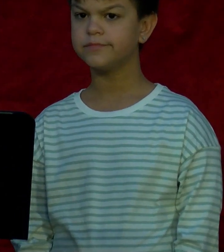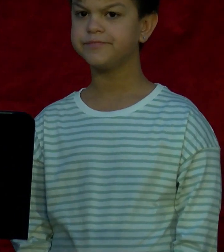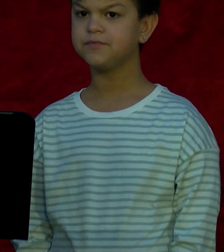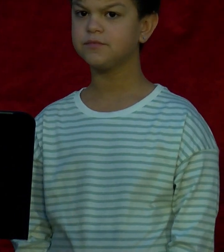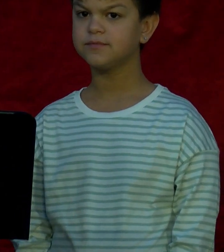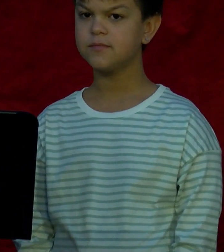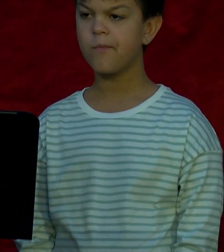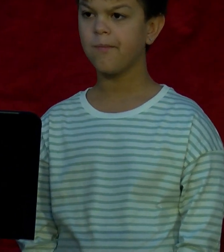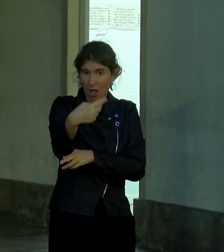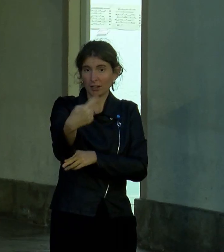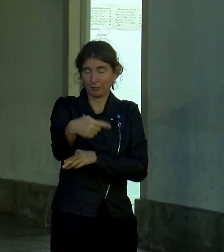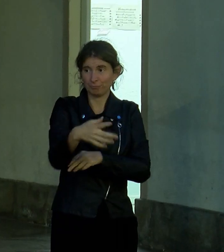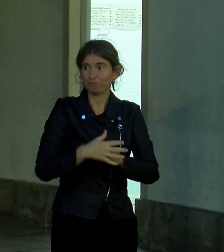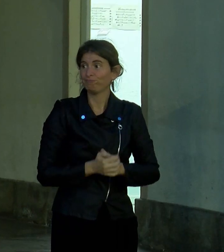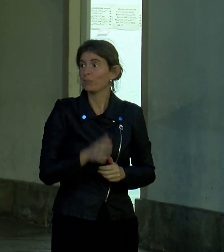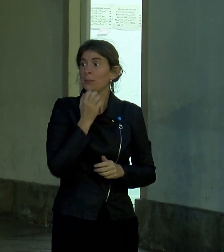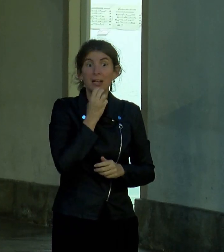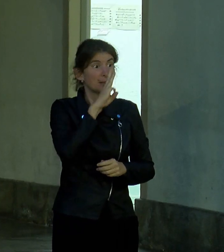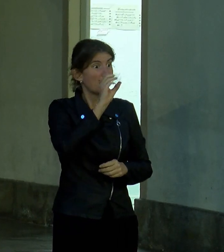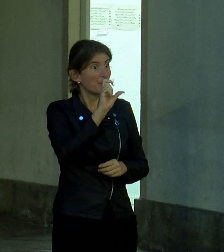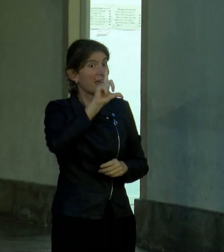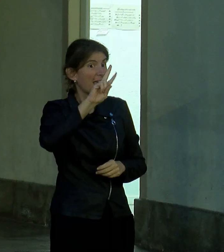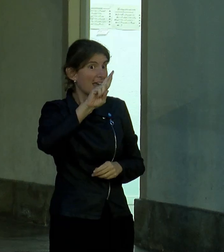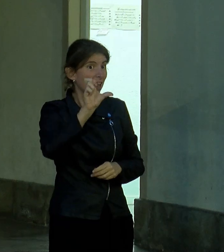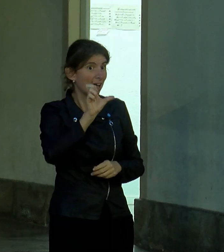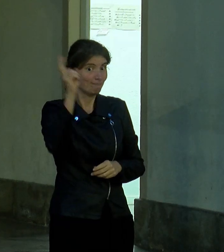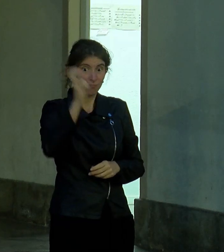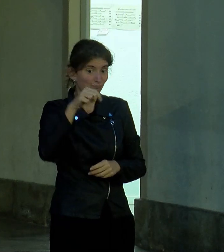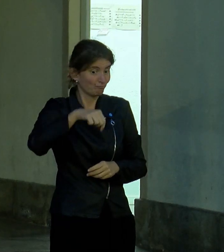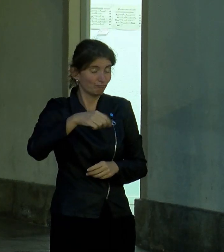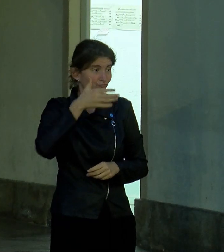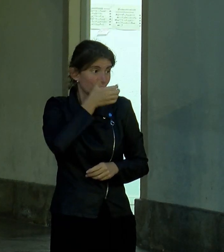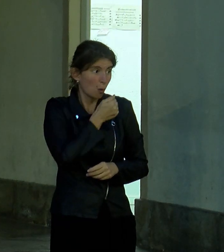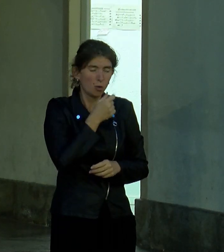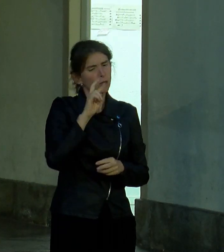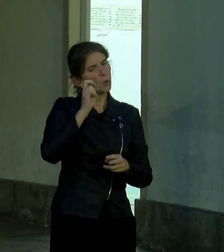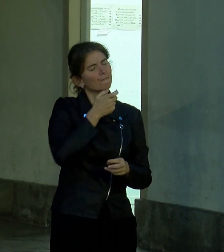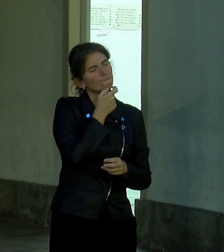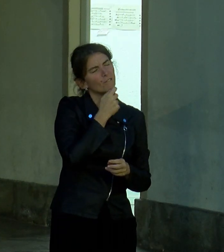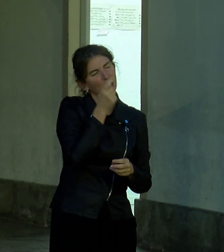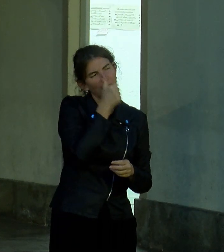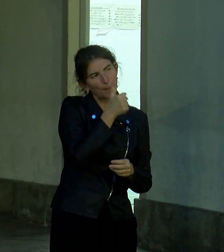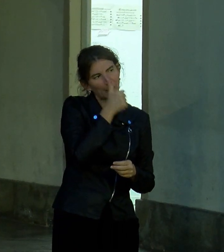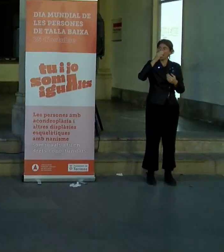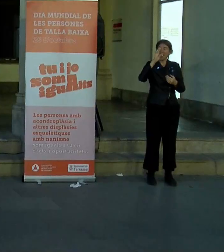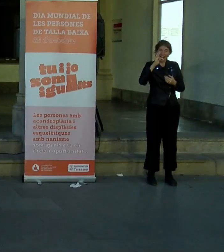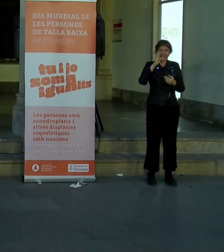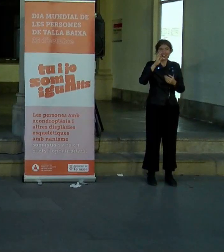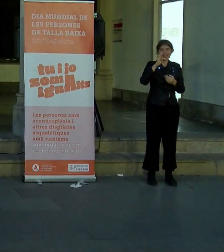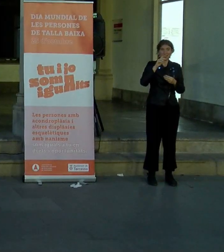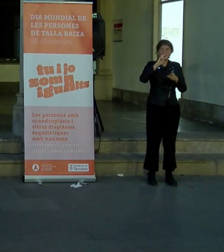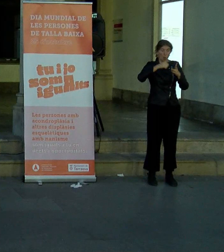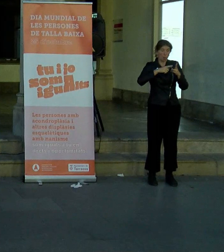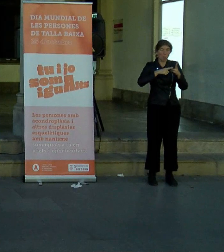4.000 persones diagnosticades. Pere, per exemple, que avui no ha pogut venir, és enòleg i li agrada el vi. La Jèssica és